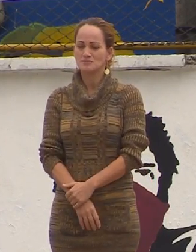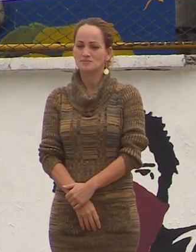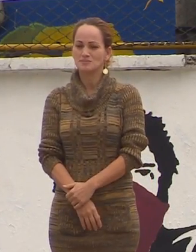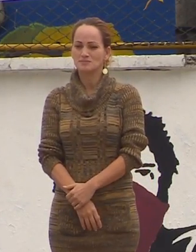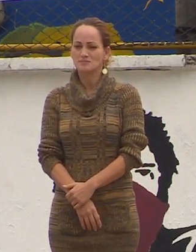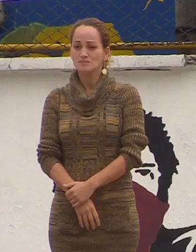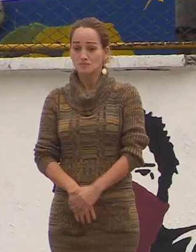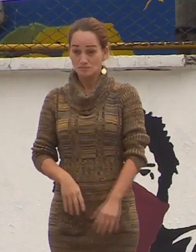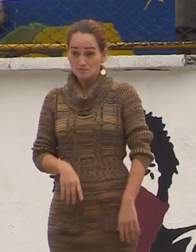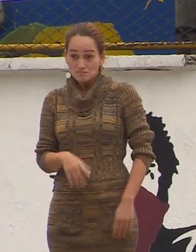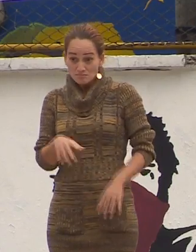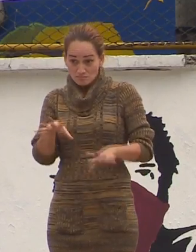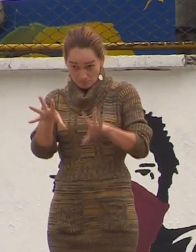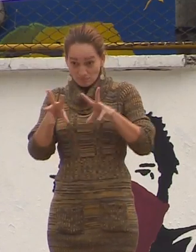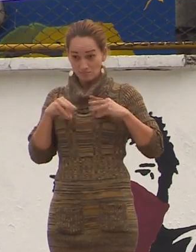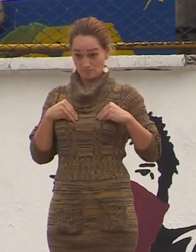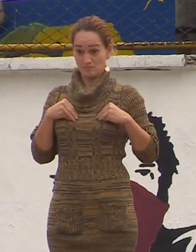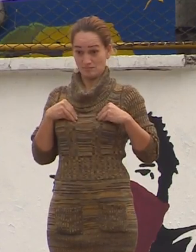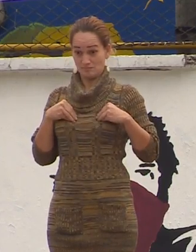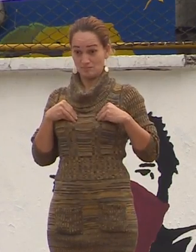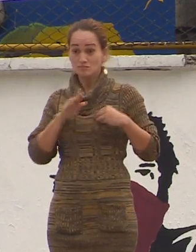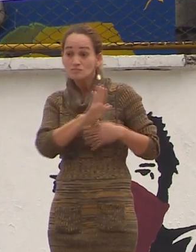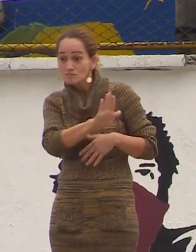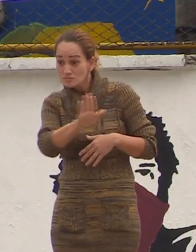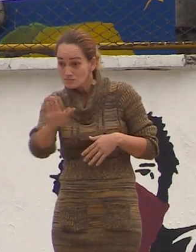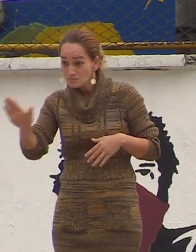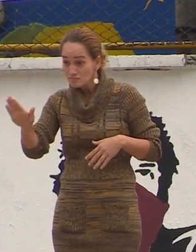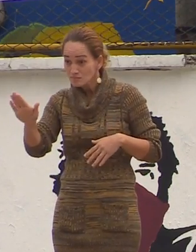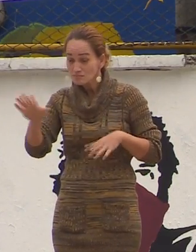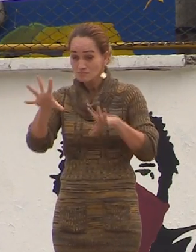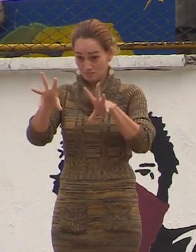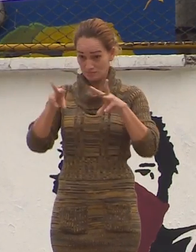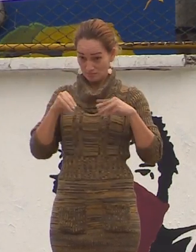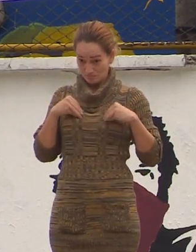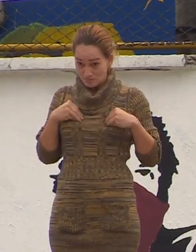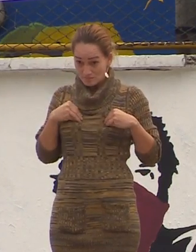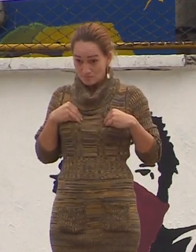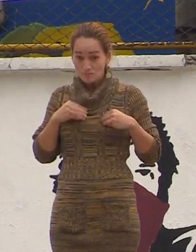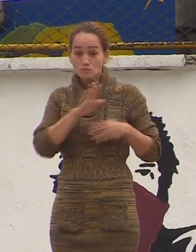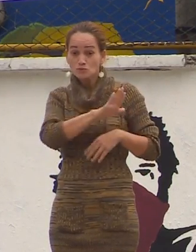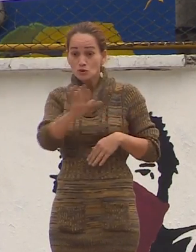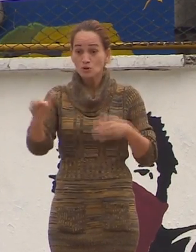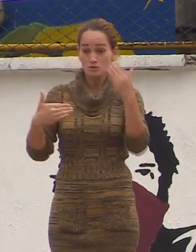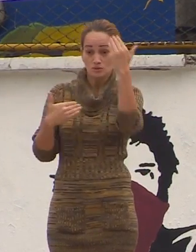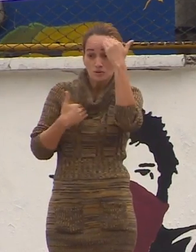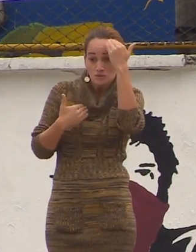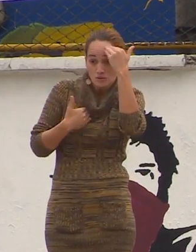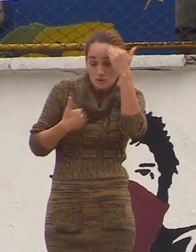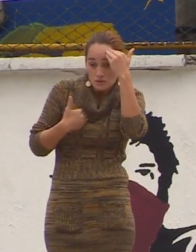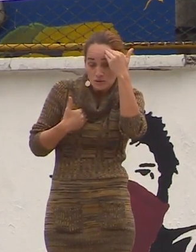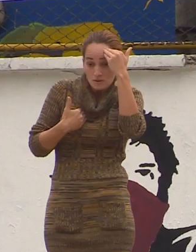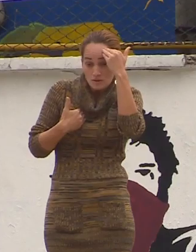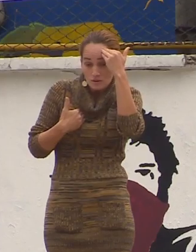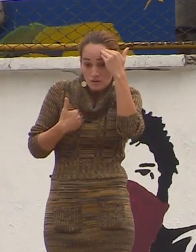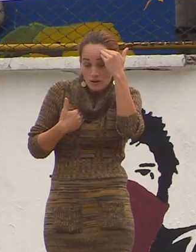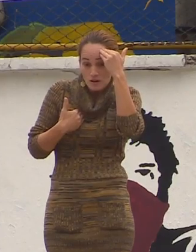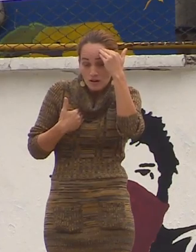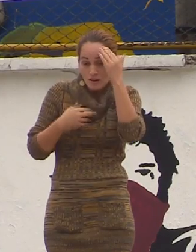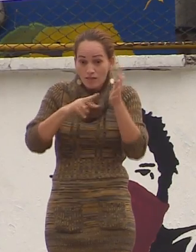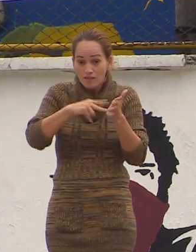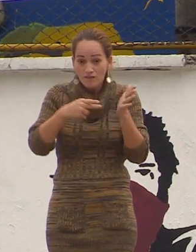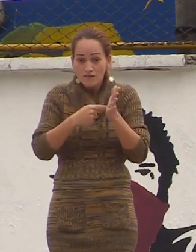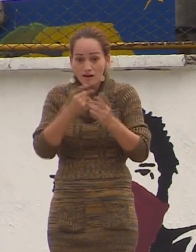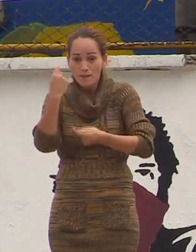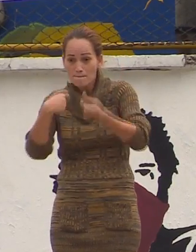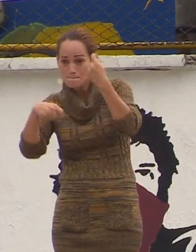¿estamos dispuestos? Pregunto, ¿somos conscientes de lo que significa el